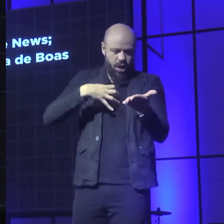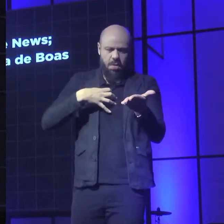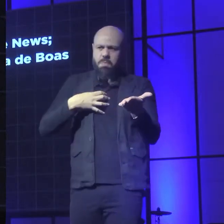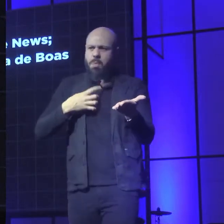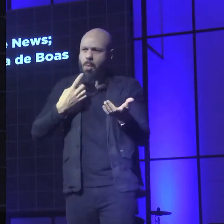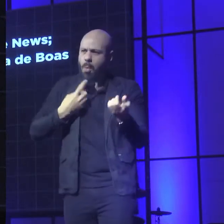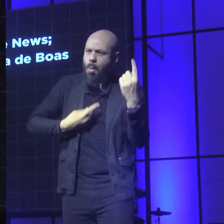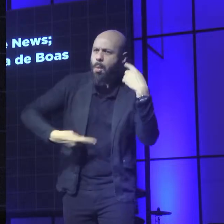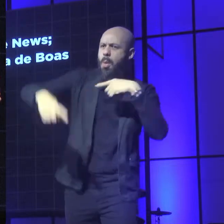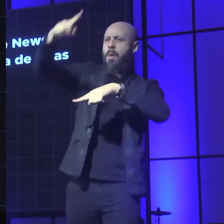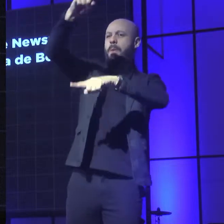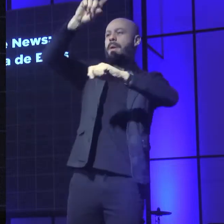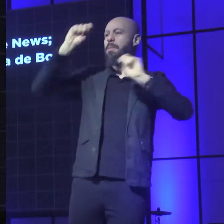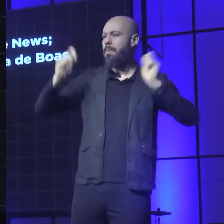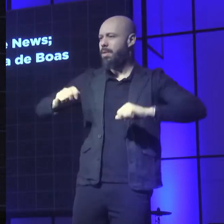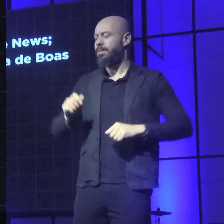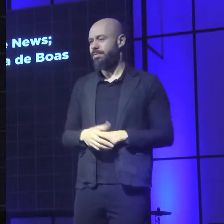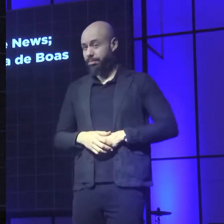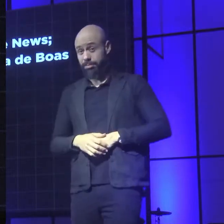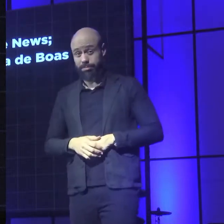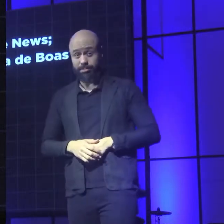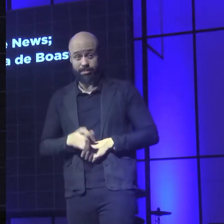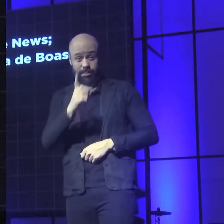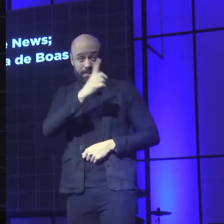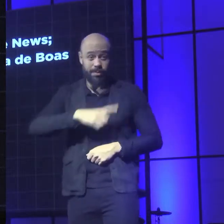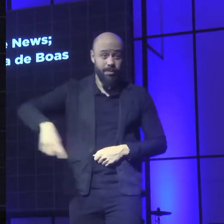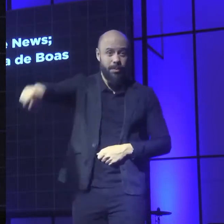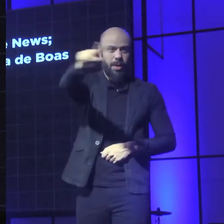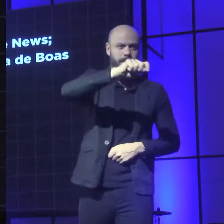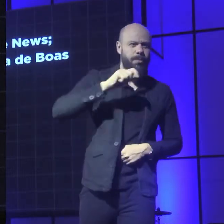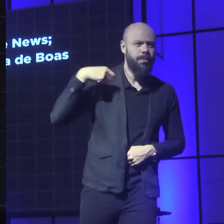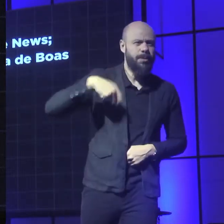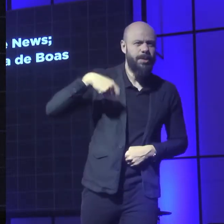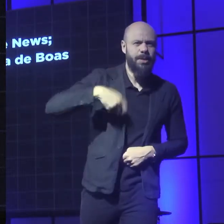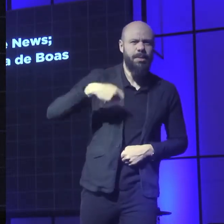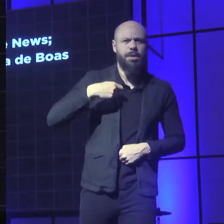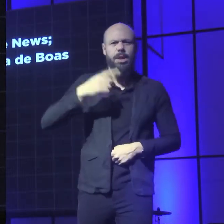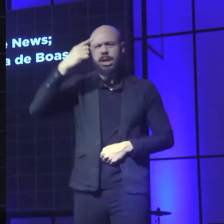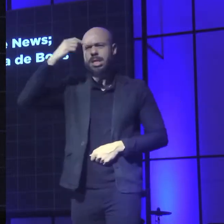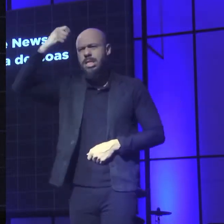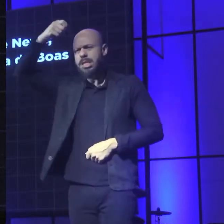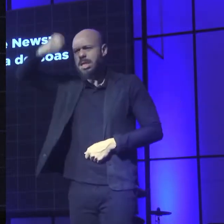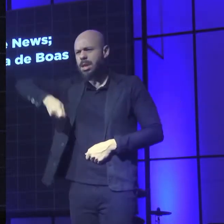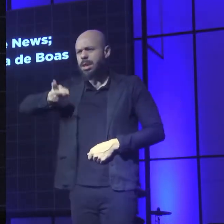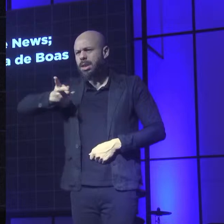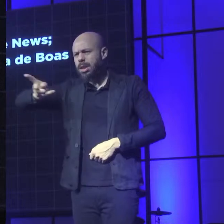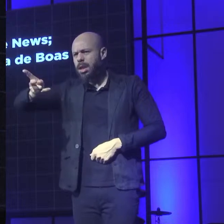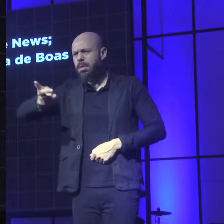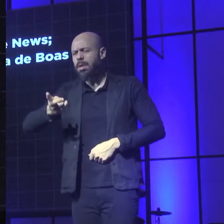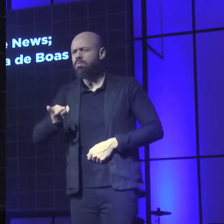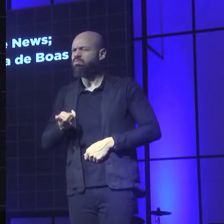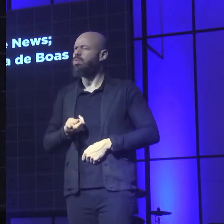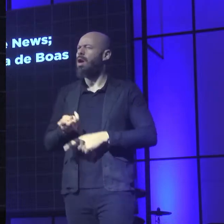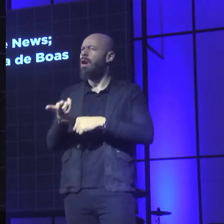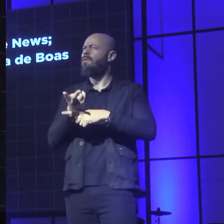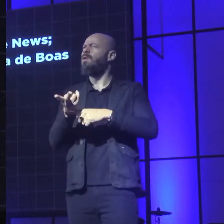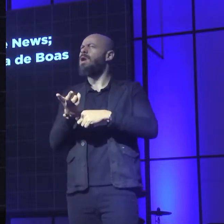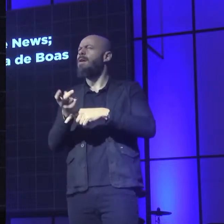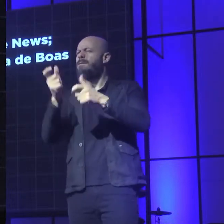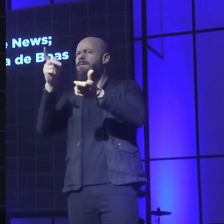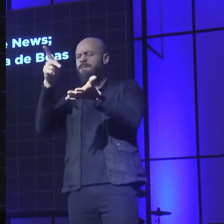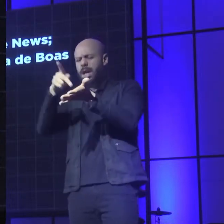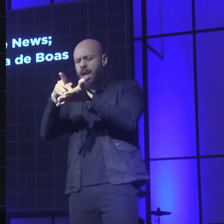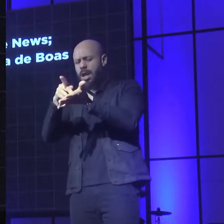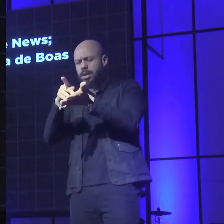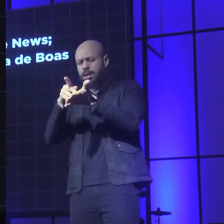em todos os aspectos da sua vida, você precisa pré-decidir sempre buscar a verdade.